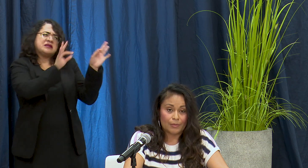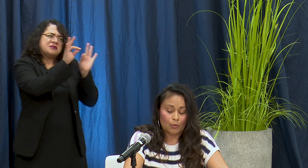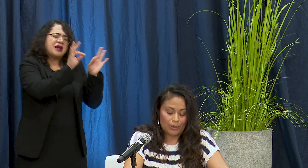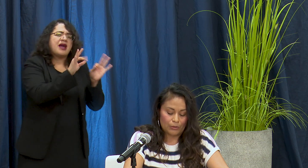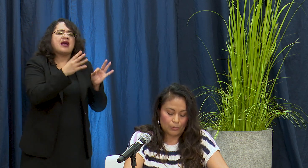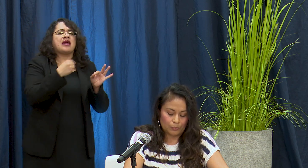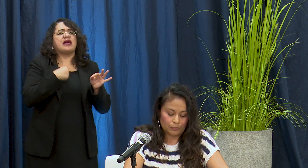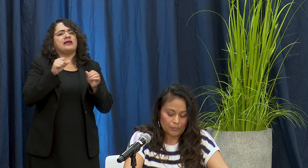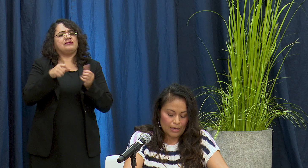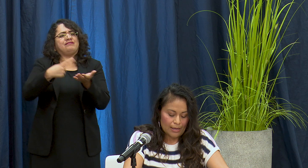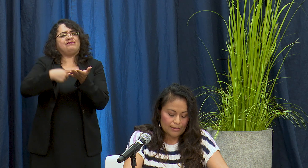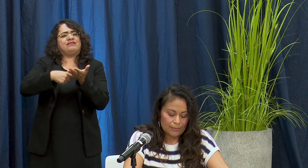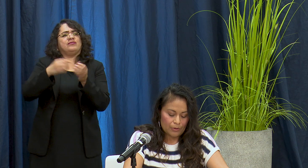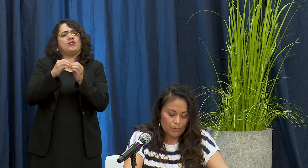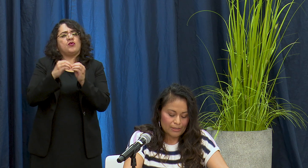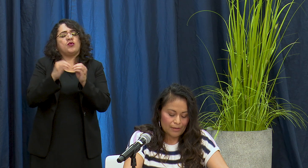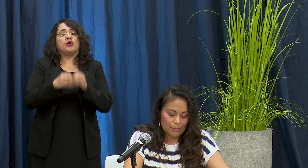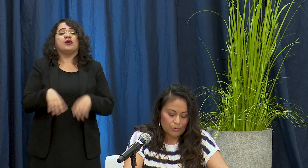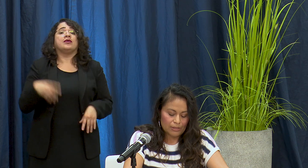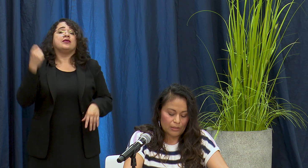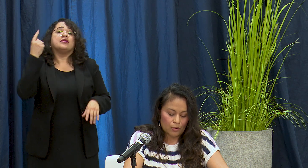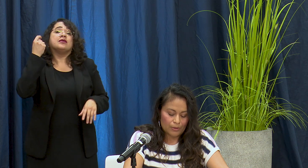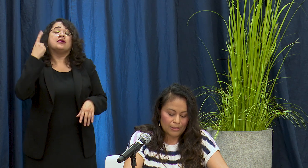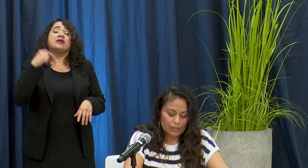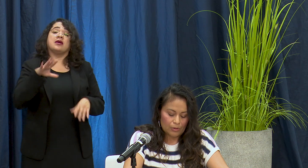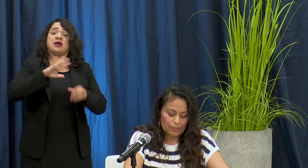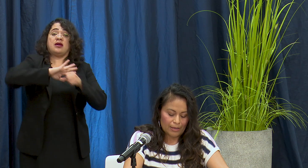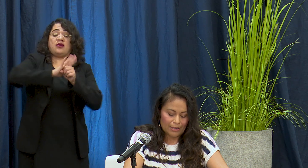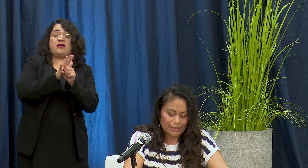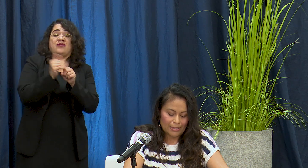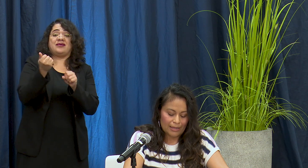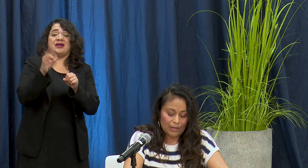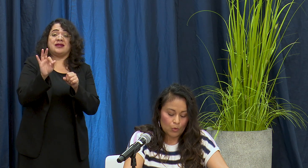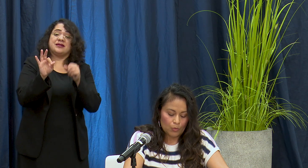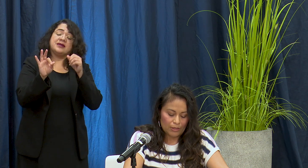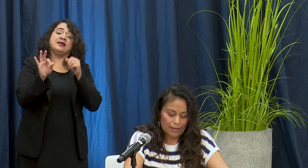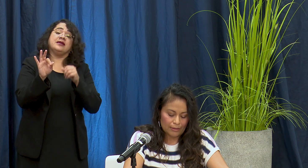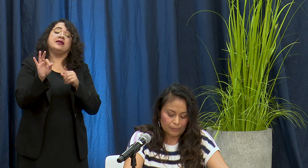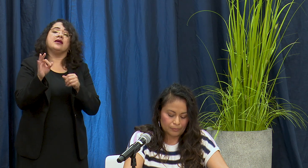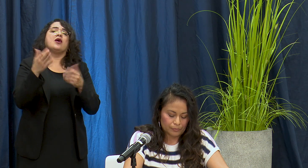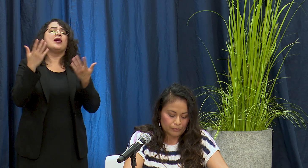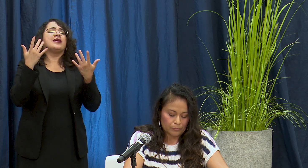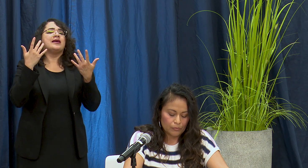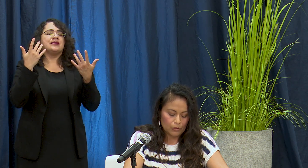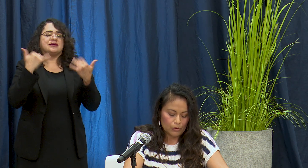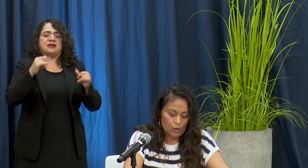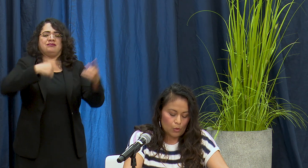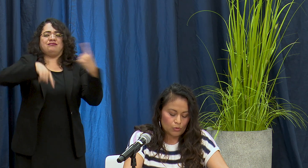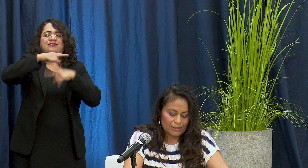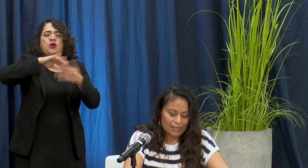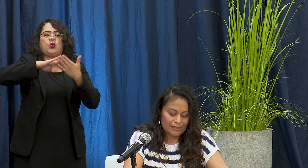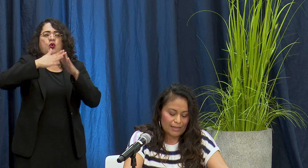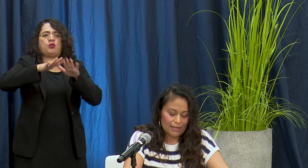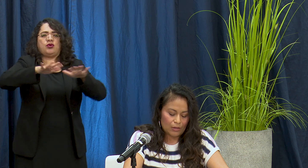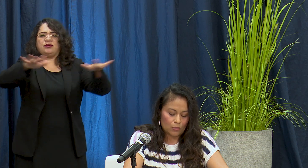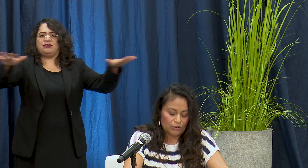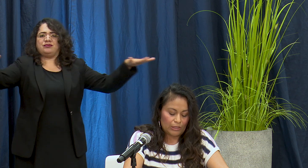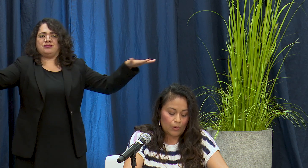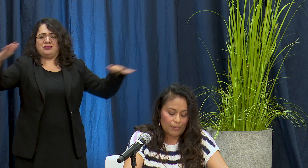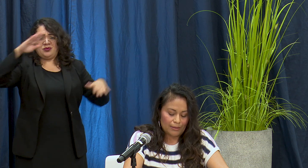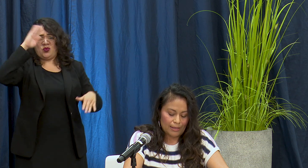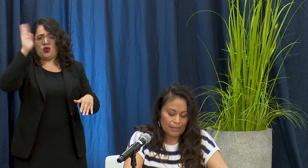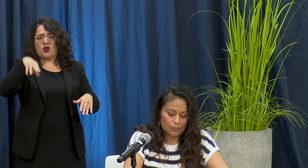para ese momento. Debido a que sabemos que el COVID-19 está en la comunidad, usted